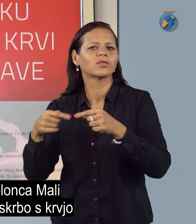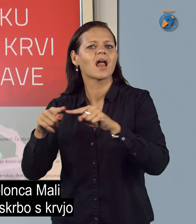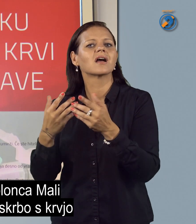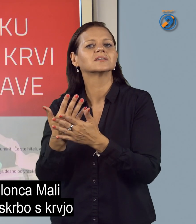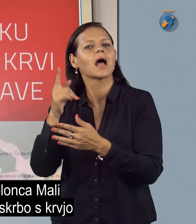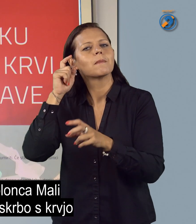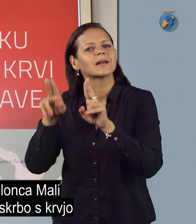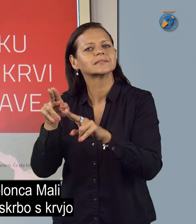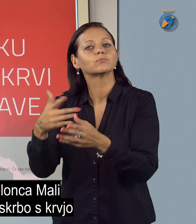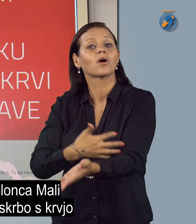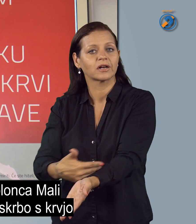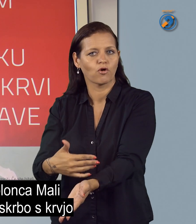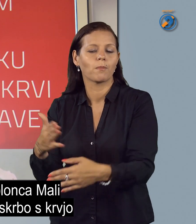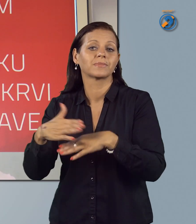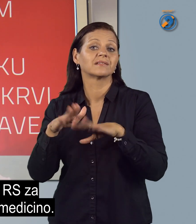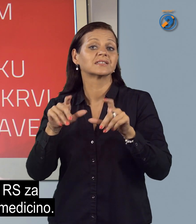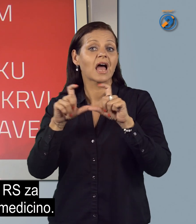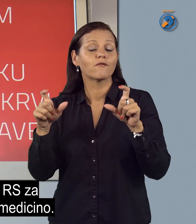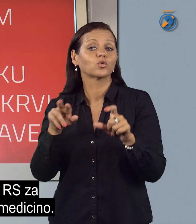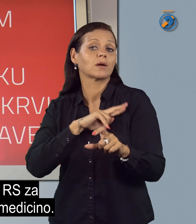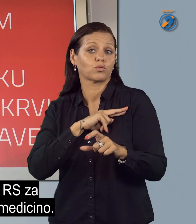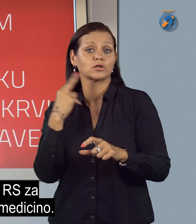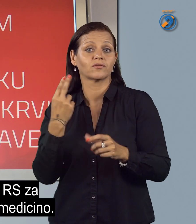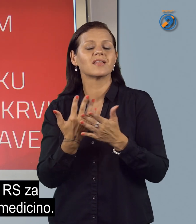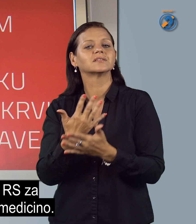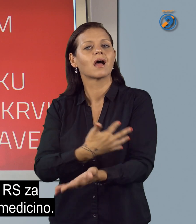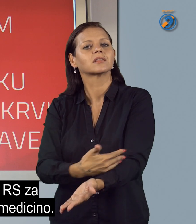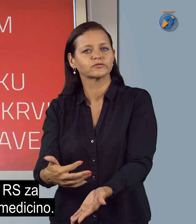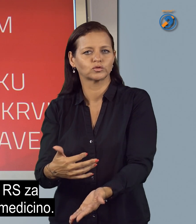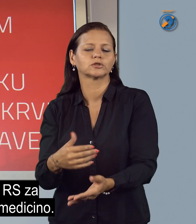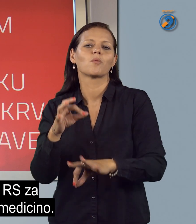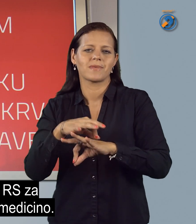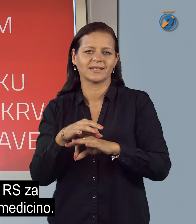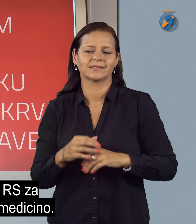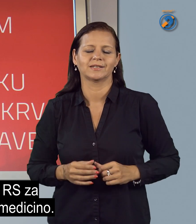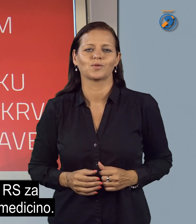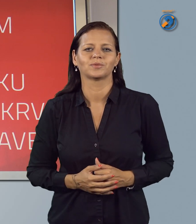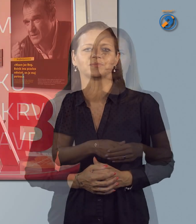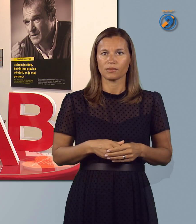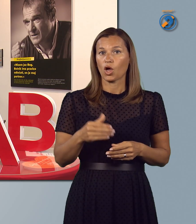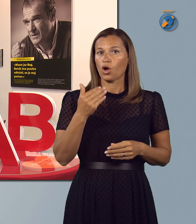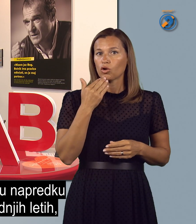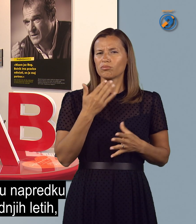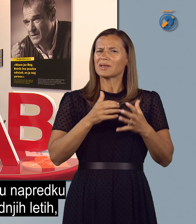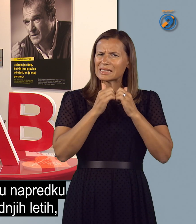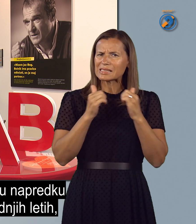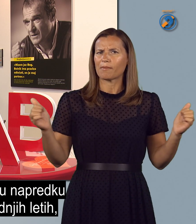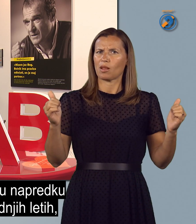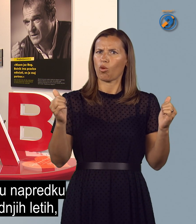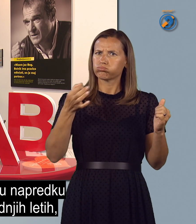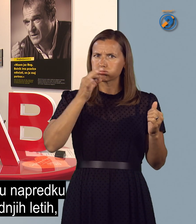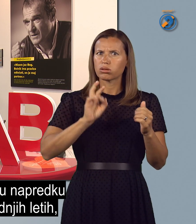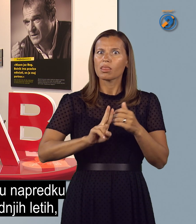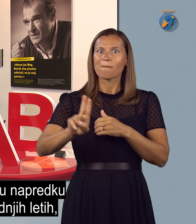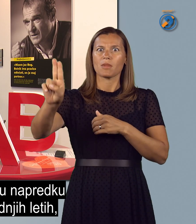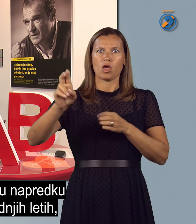za preskrbo s krvjo pri Zavodu Republike Slovenije za transfuzijsko medicino. Kljub izjemnemu